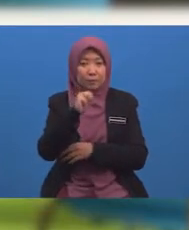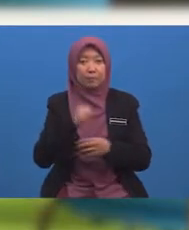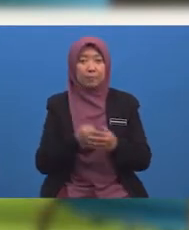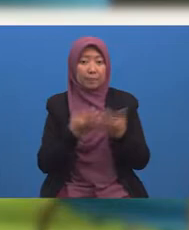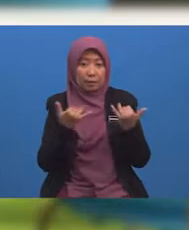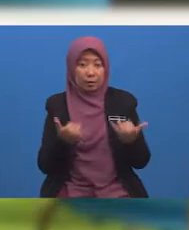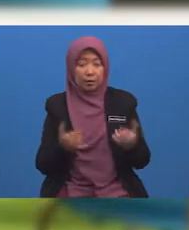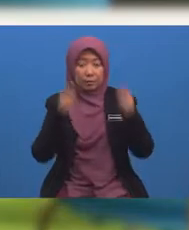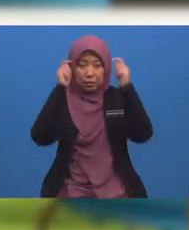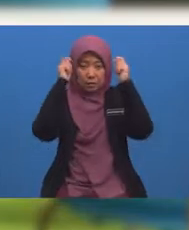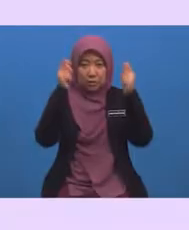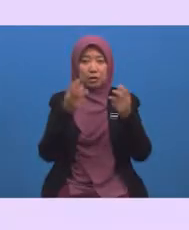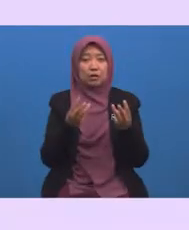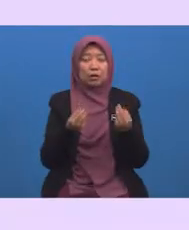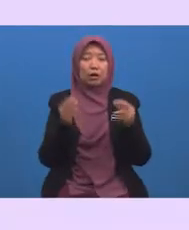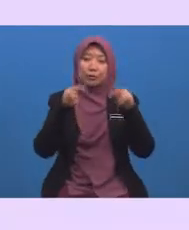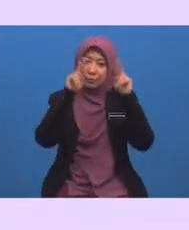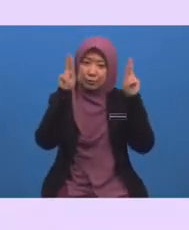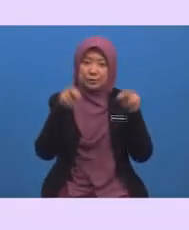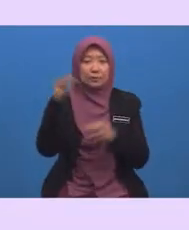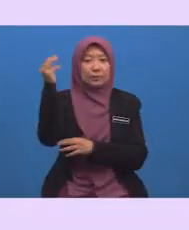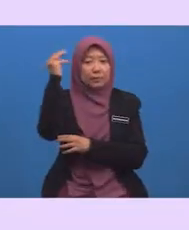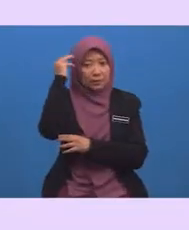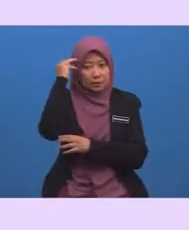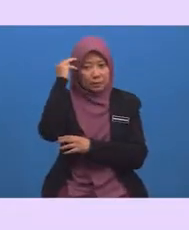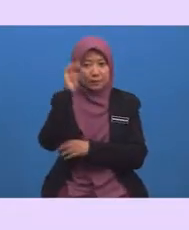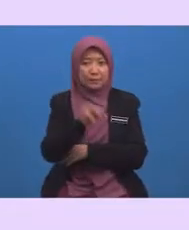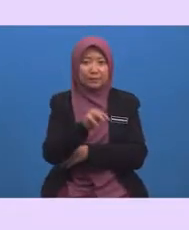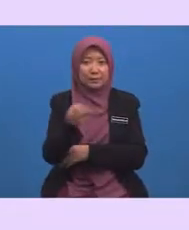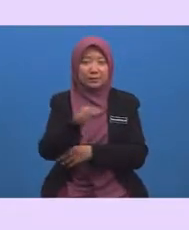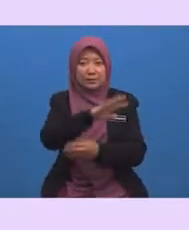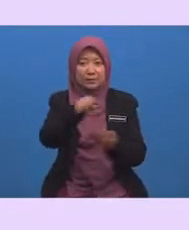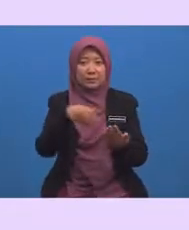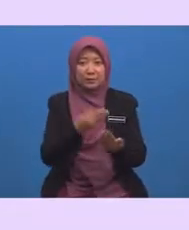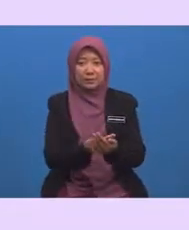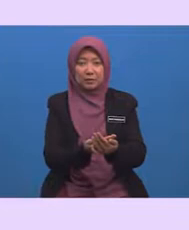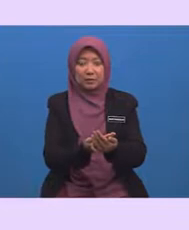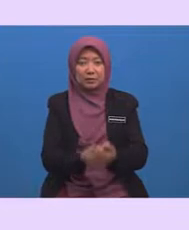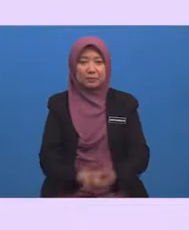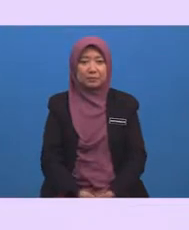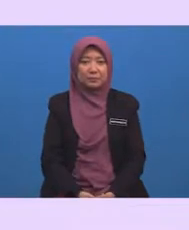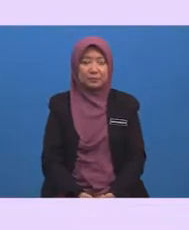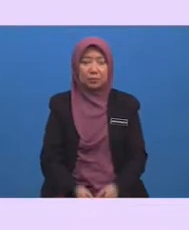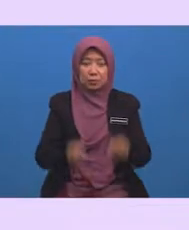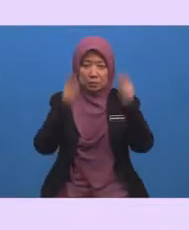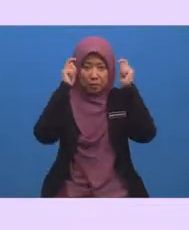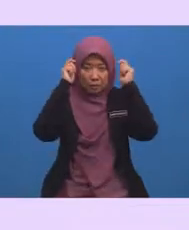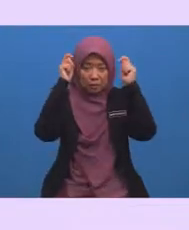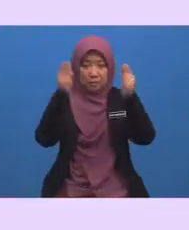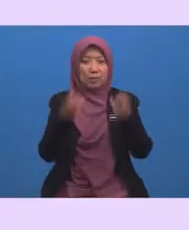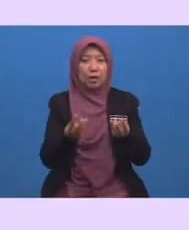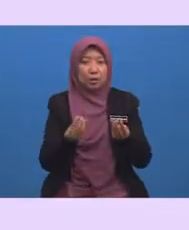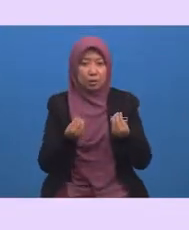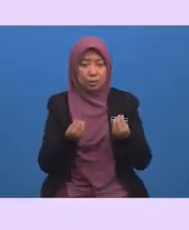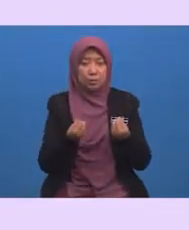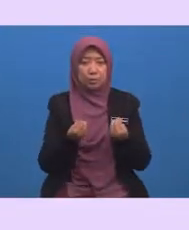Sekarang, Ustazah mahu menguji minda murid-murid semua. Ustazah nak